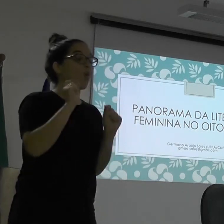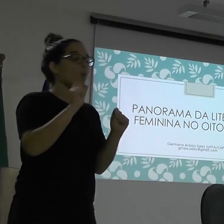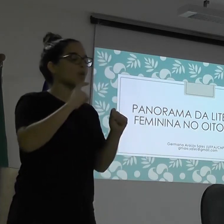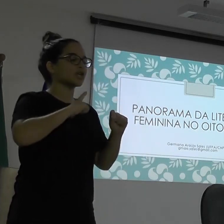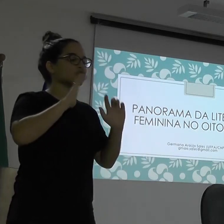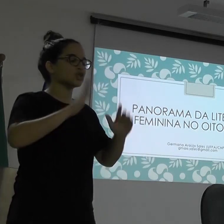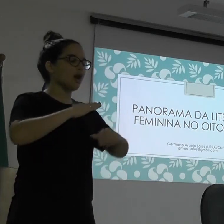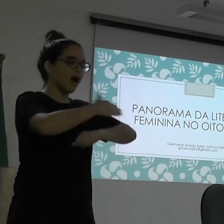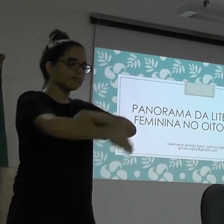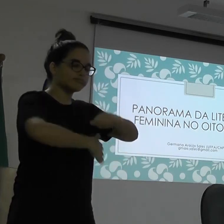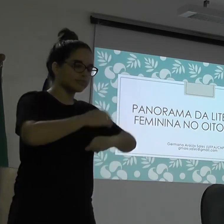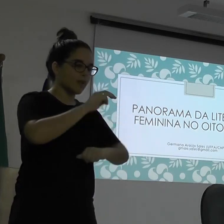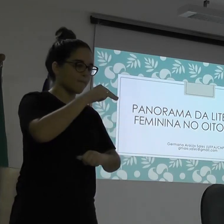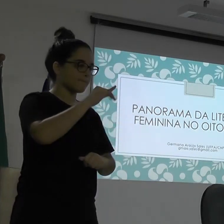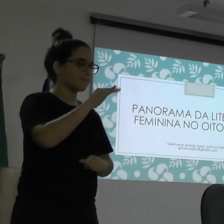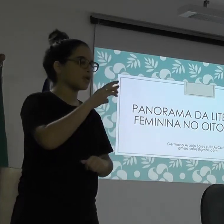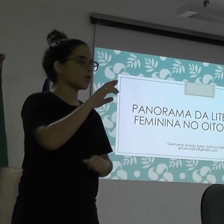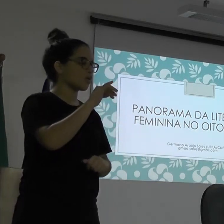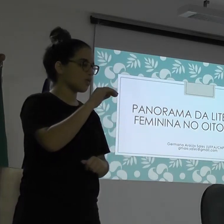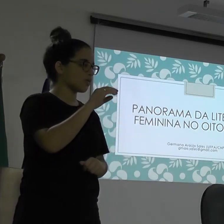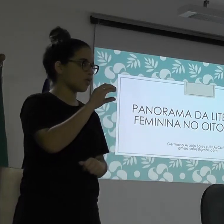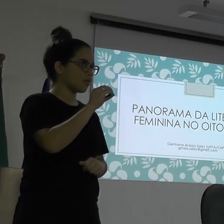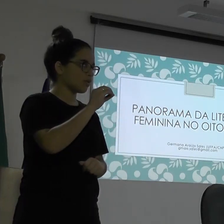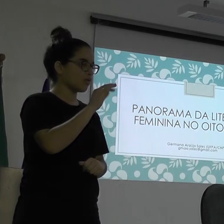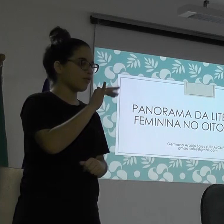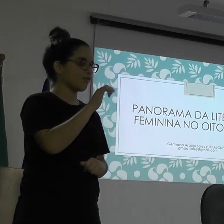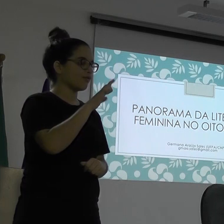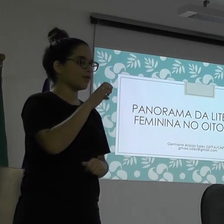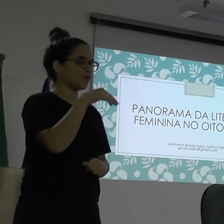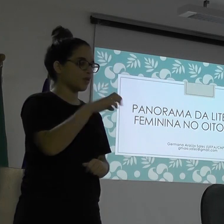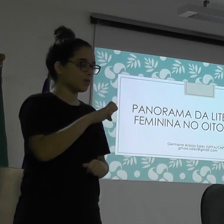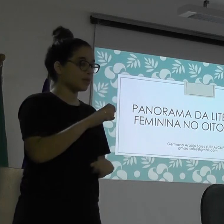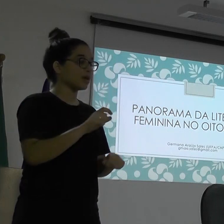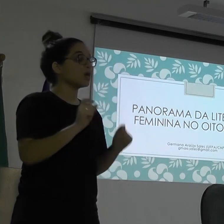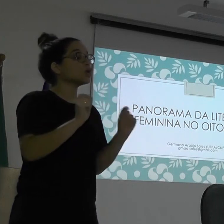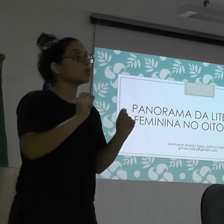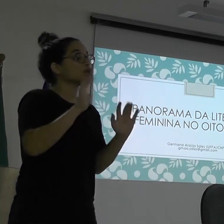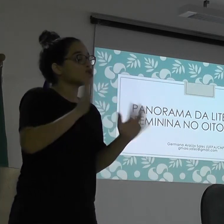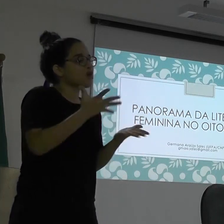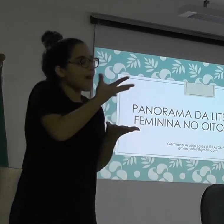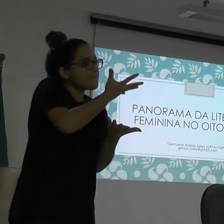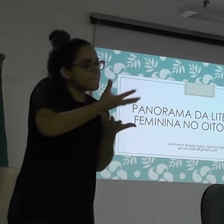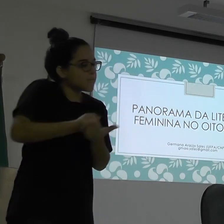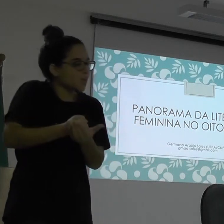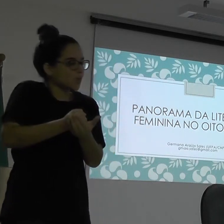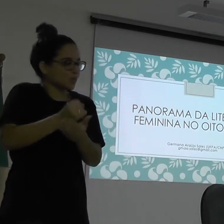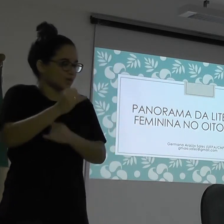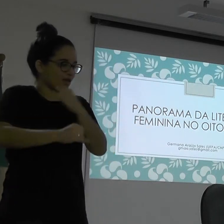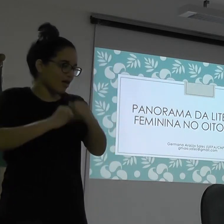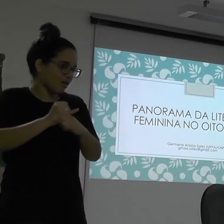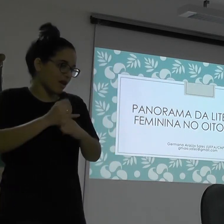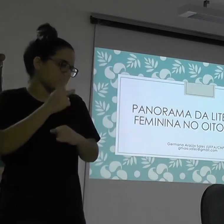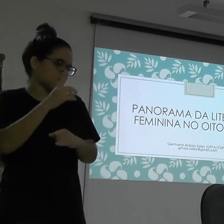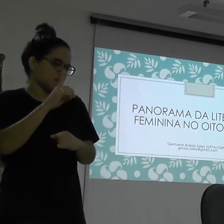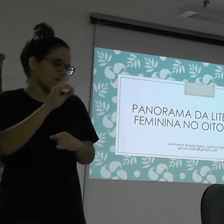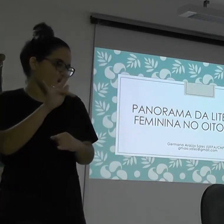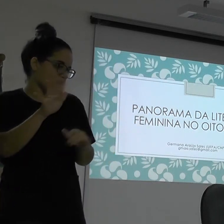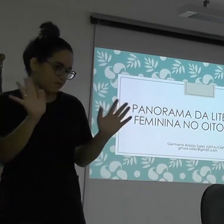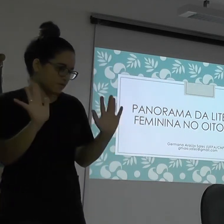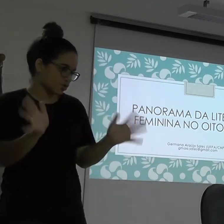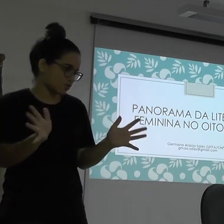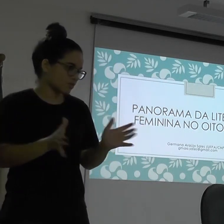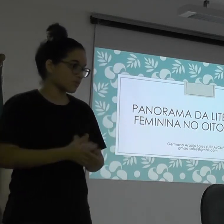microfilmado e o que está digitalizado. E aí você diz no seu trabalho que você vai trabalhar com o